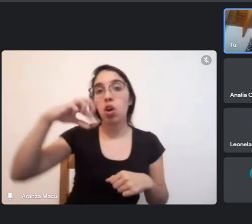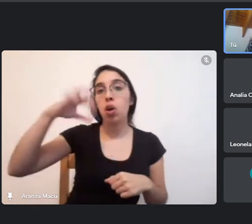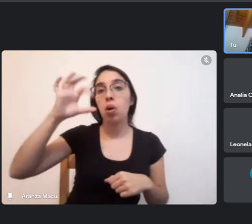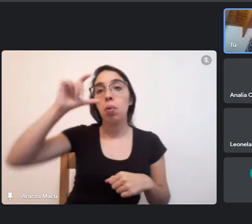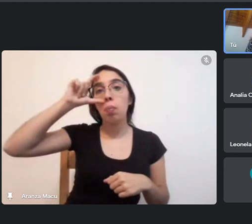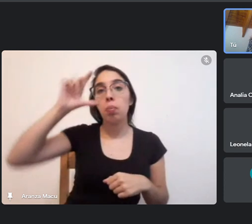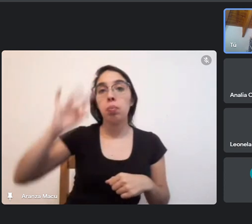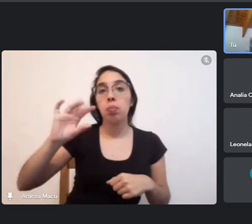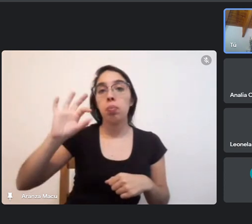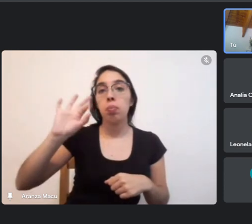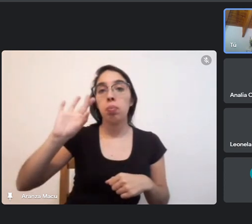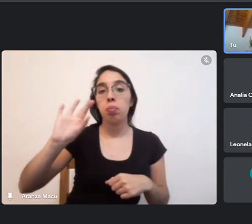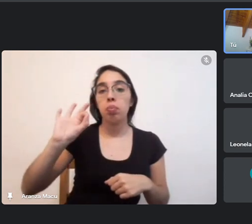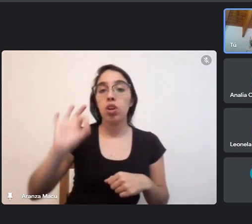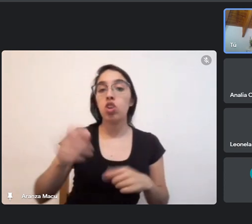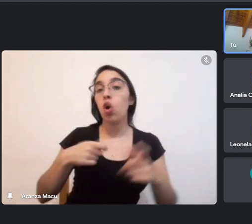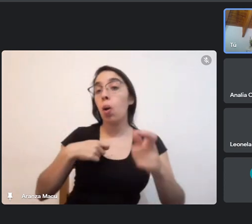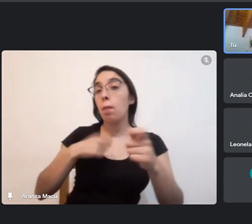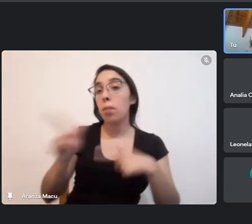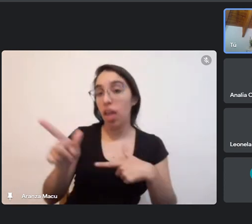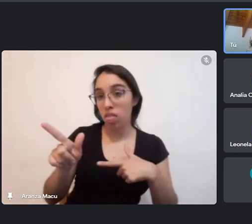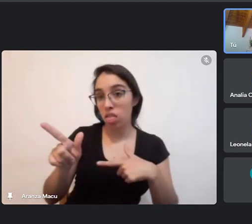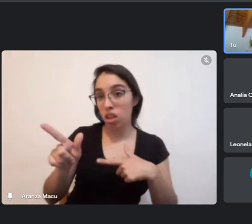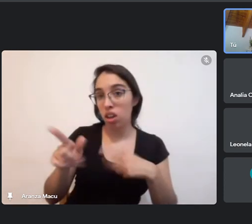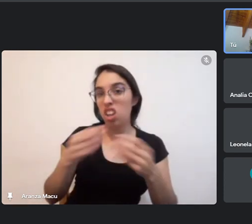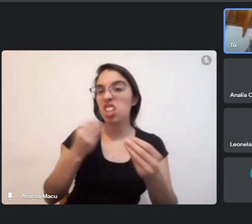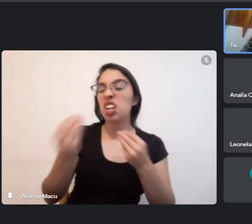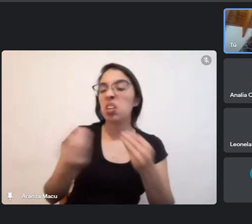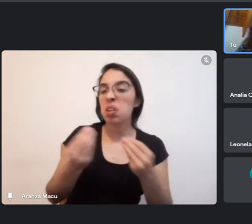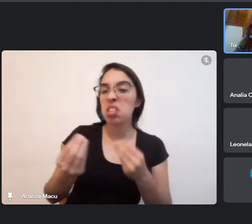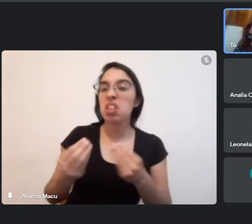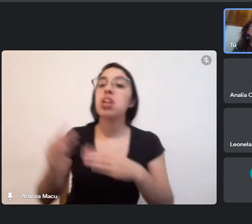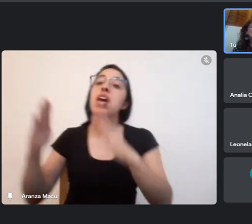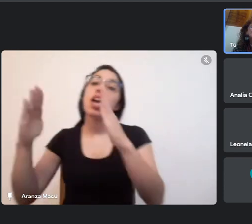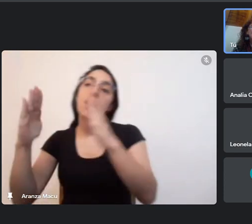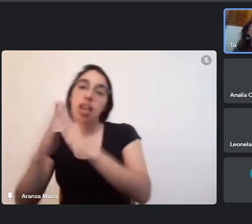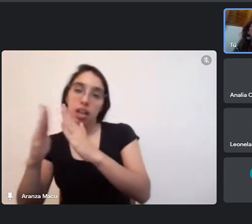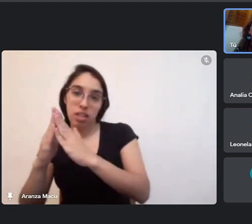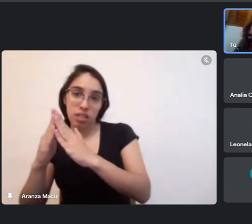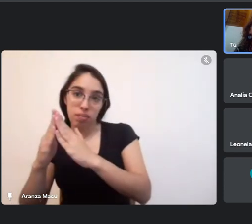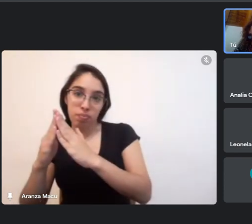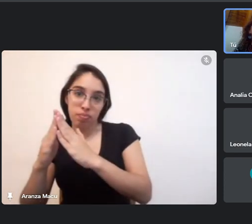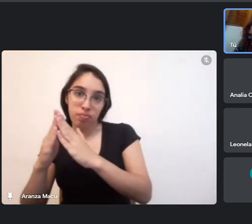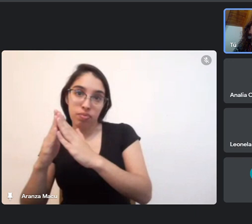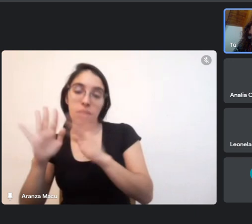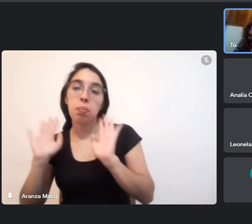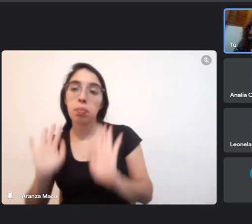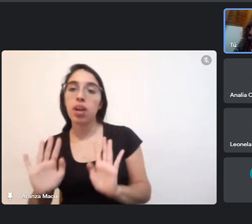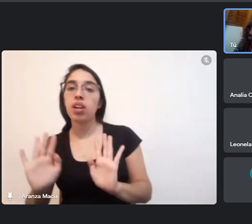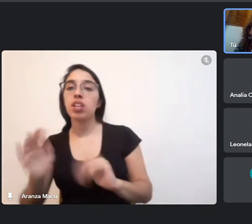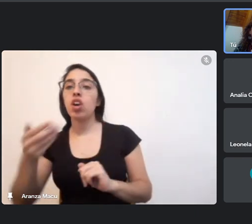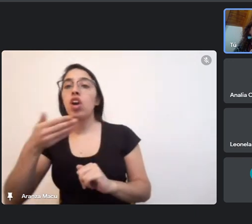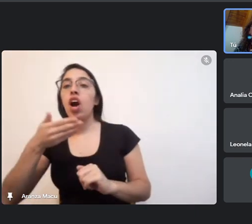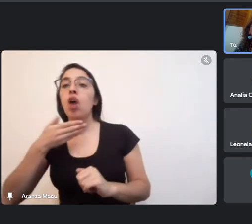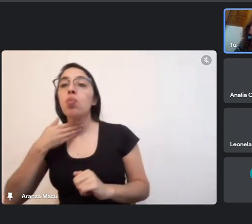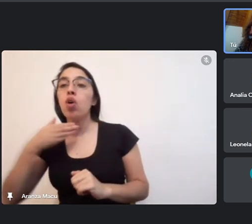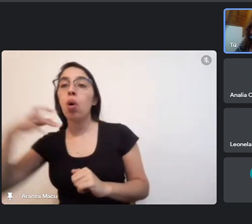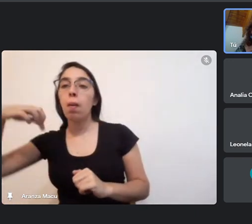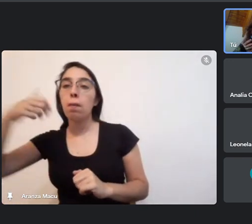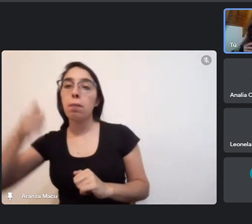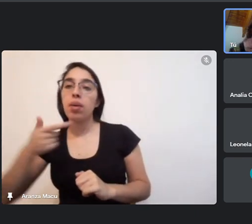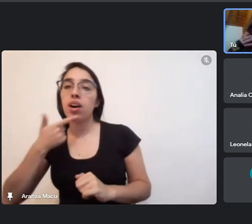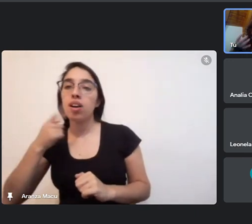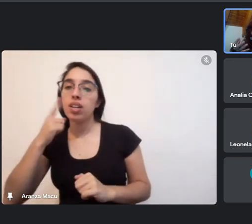presente, ¿qué cosa vende? La casa. Y la pasiva es cuando no se nombra o no es lo